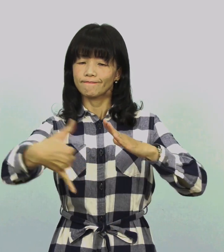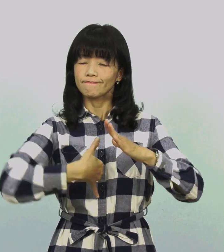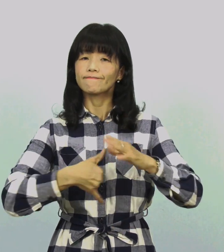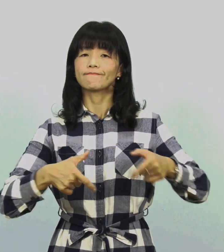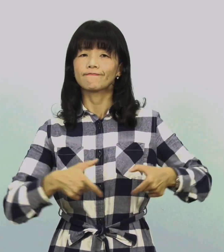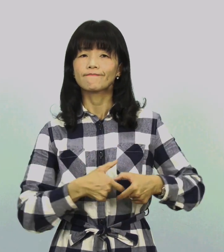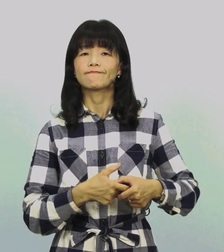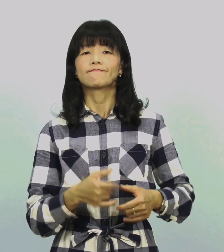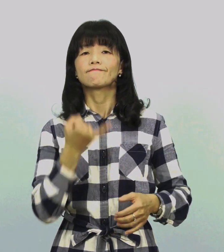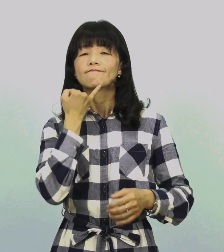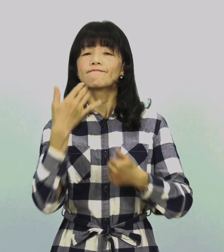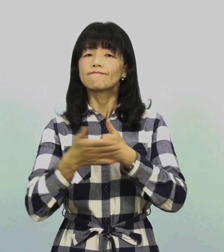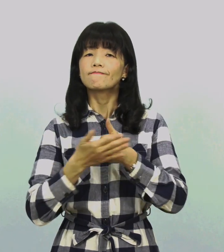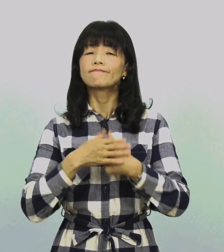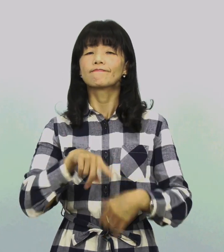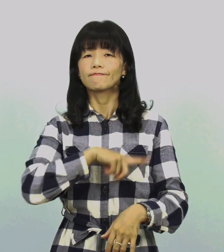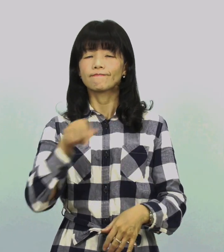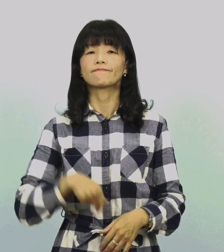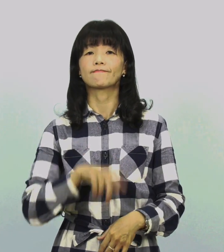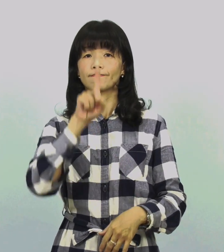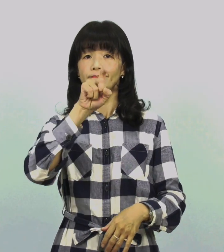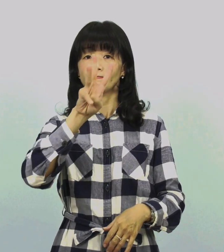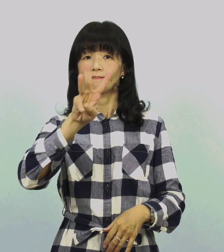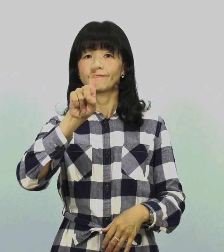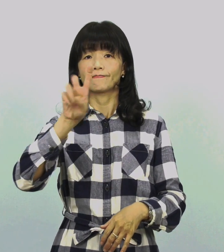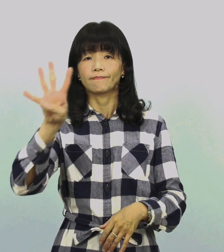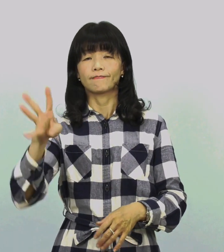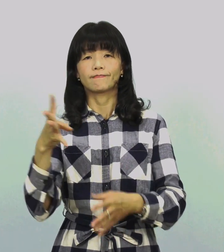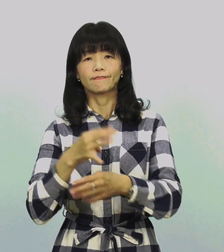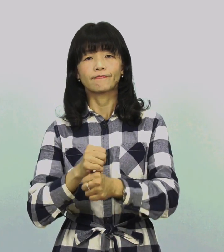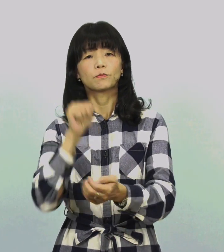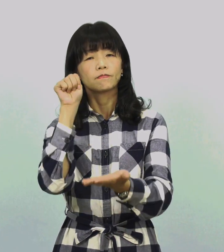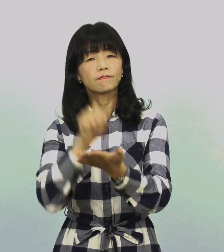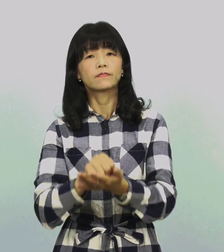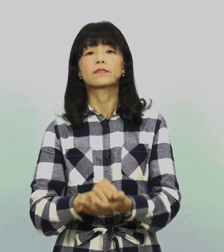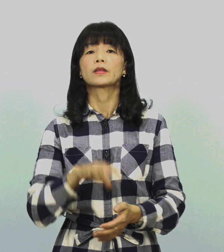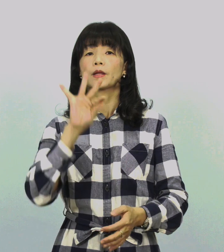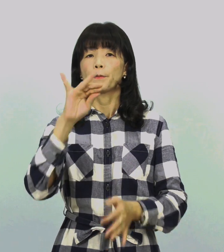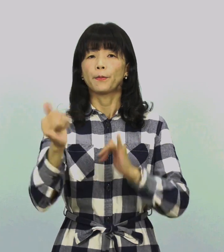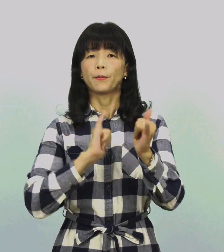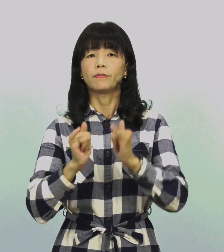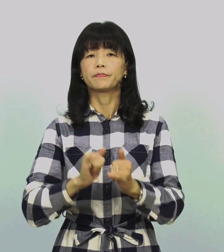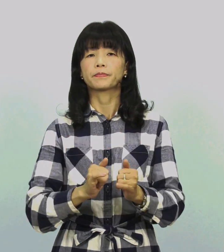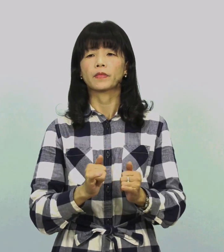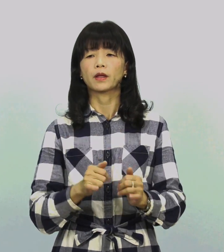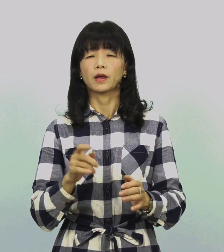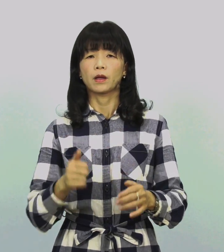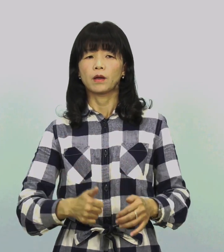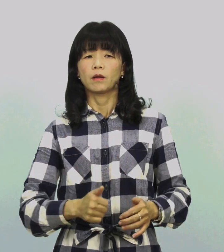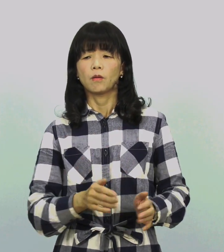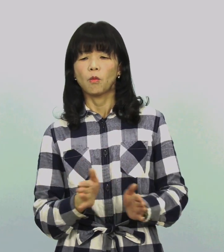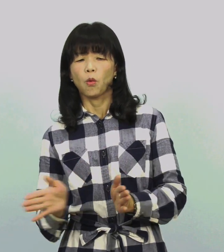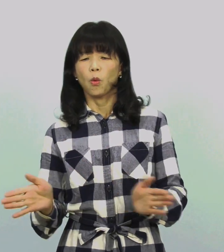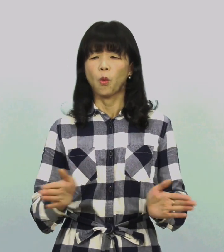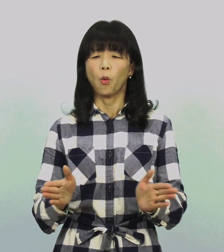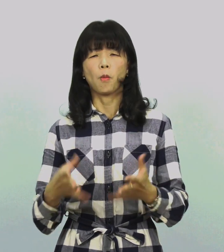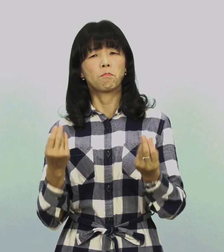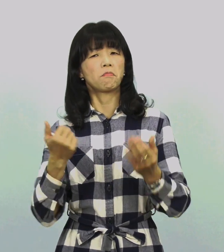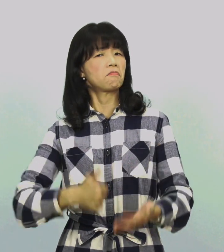药。13、14节提到百姓在信心上偏离真心的敬畏，神知道